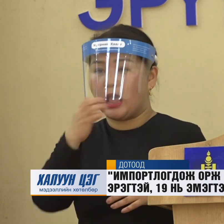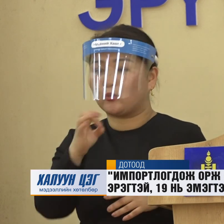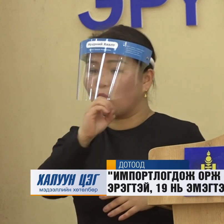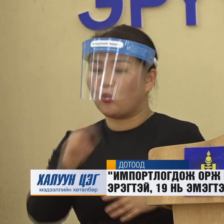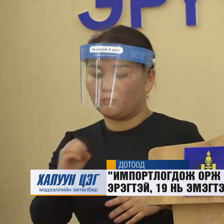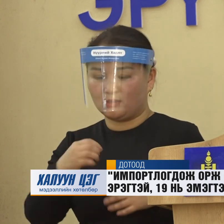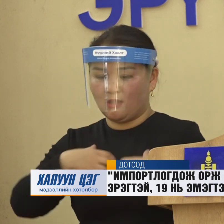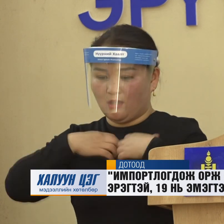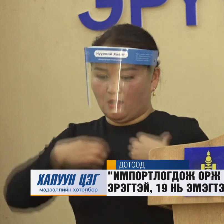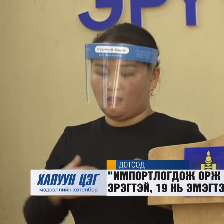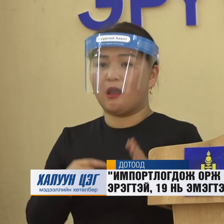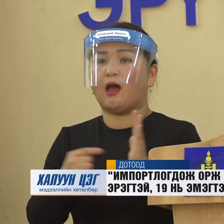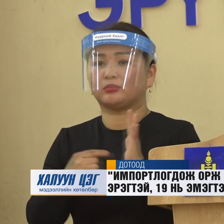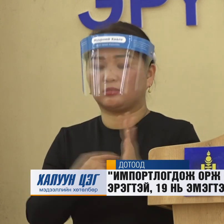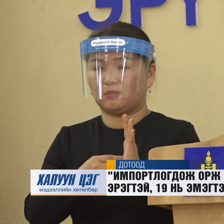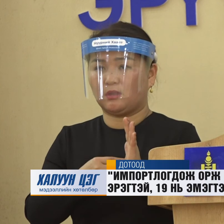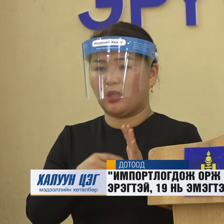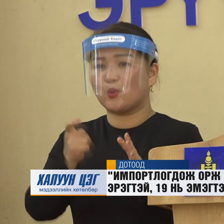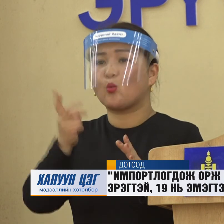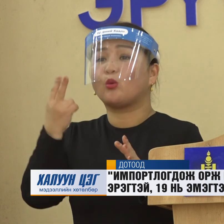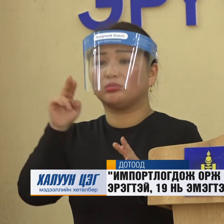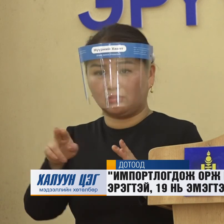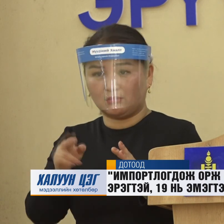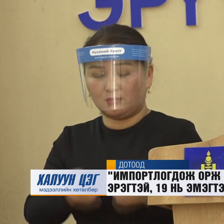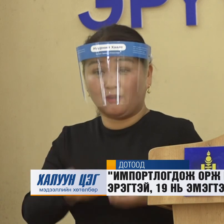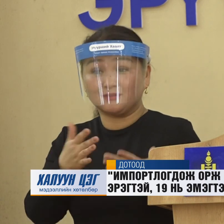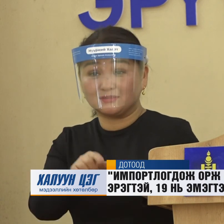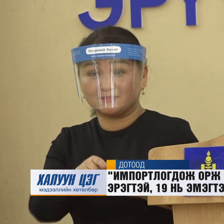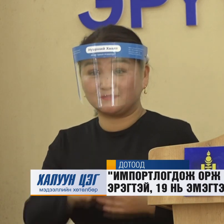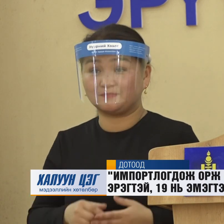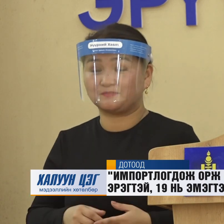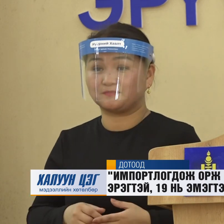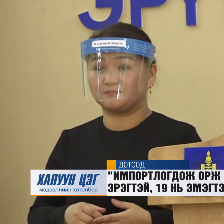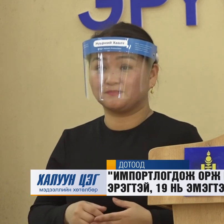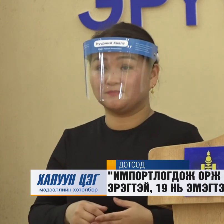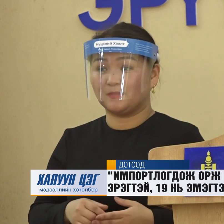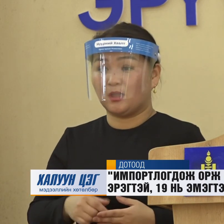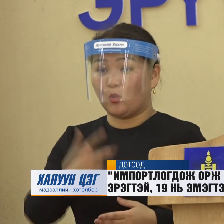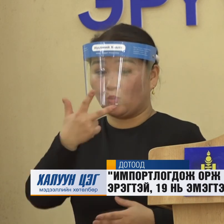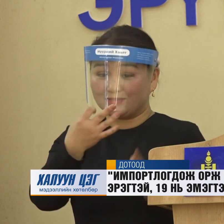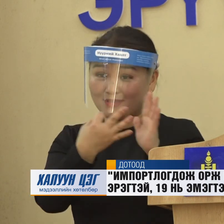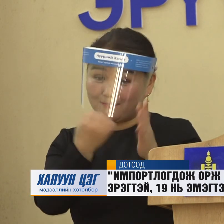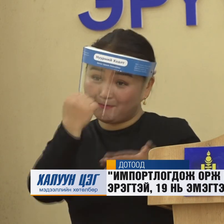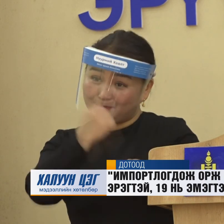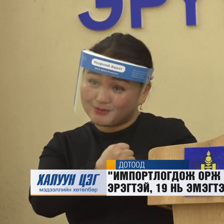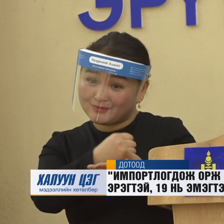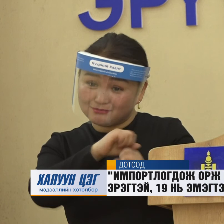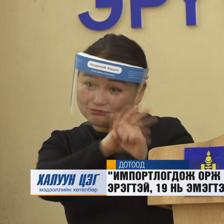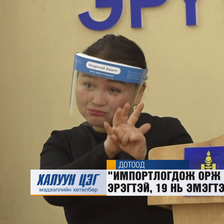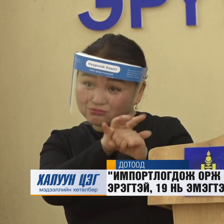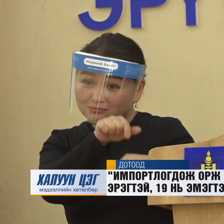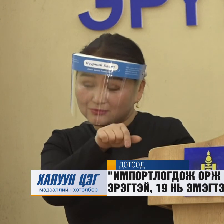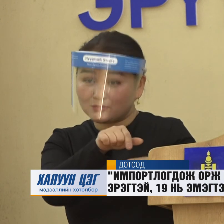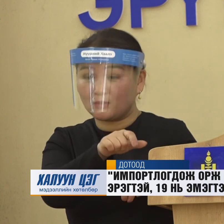хатаагаар хүндэрсэн гэдгээр яасан юм. За мөн одоо авсан 38 тохиолдлын маань 4 хүн гадаадын